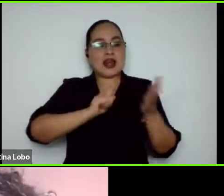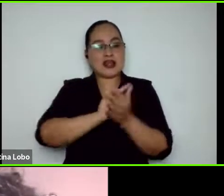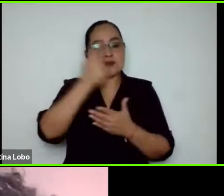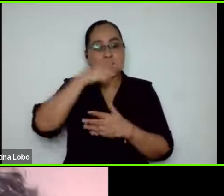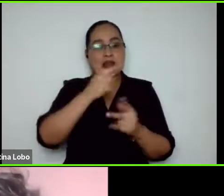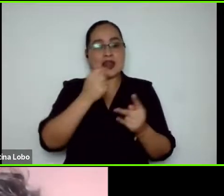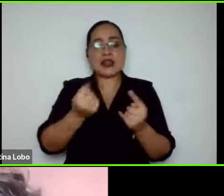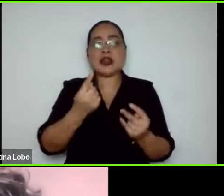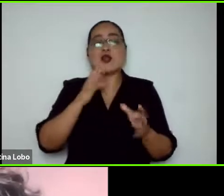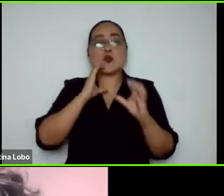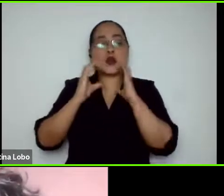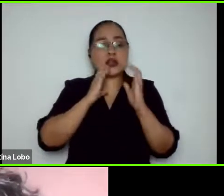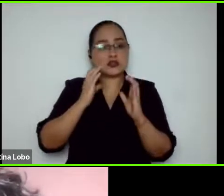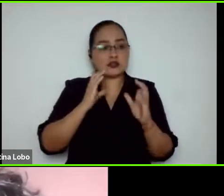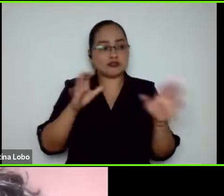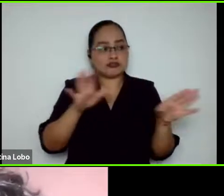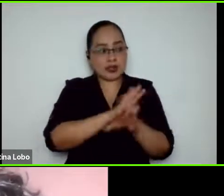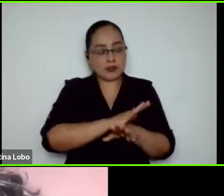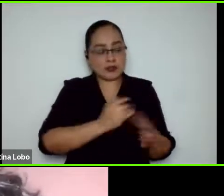la Corte.